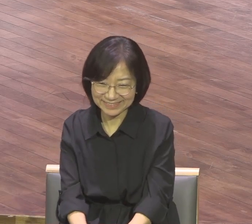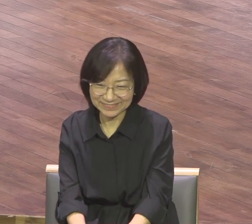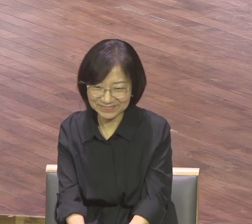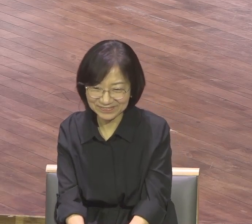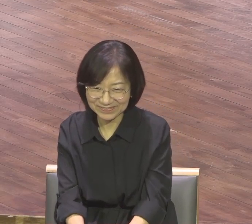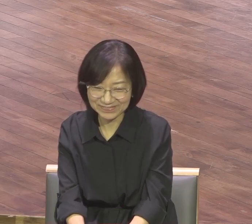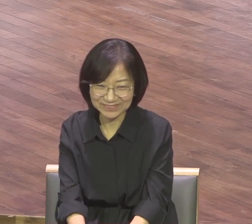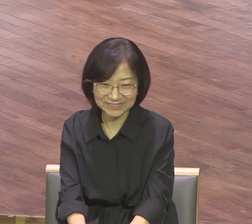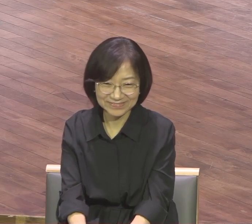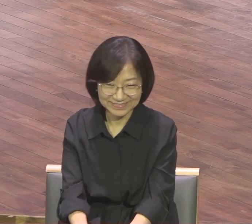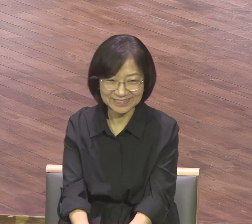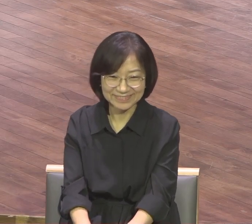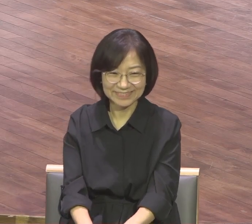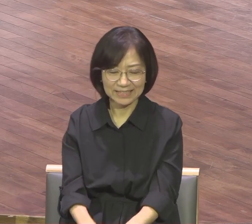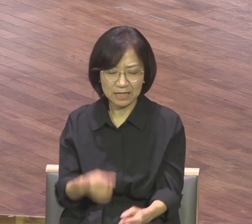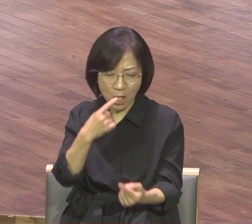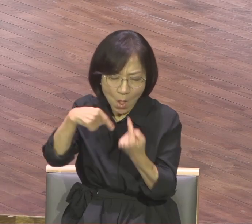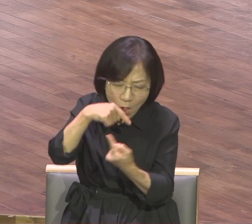그게 변명이지요. 그러니까